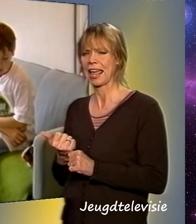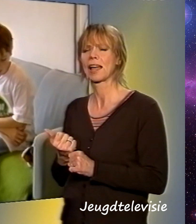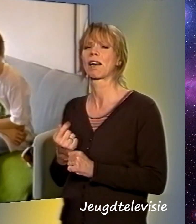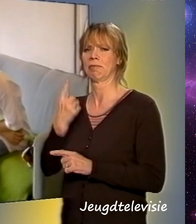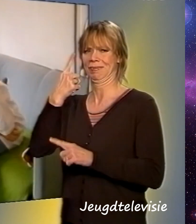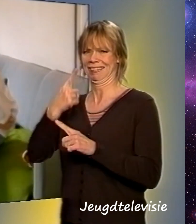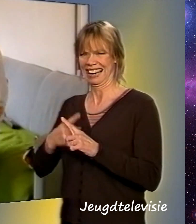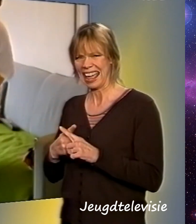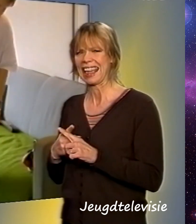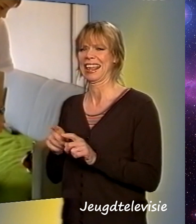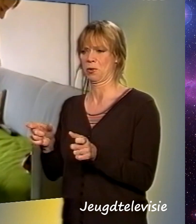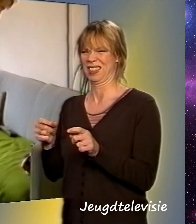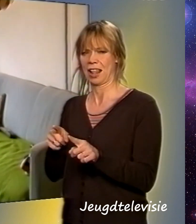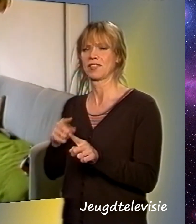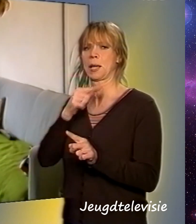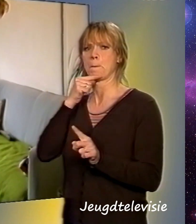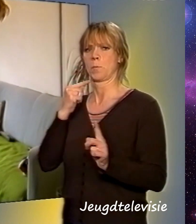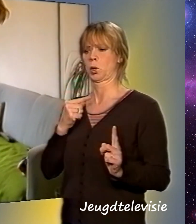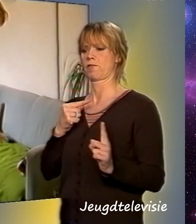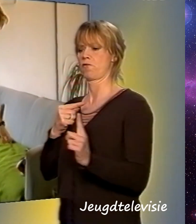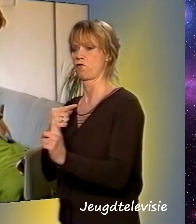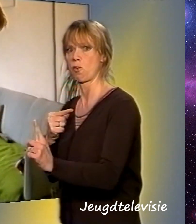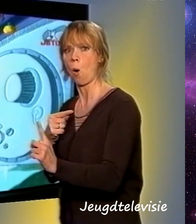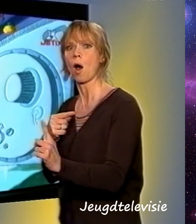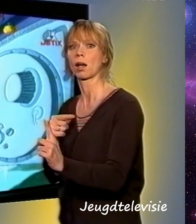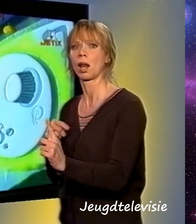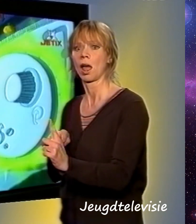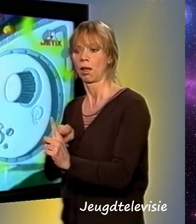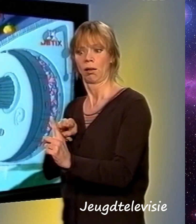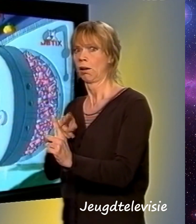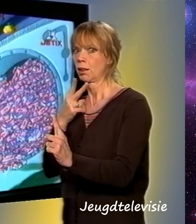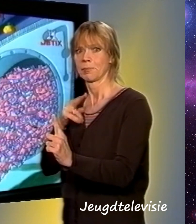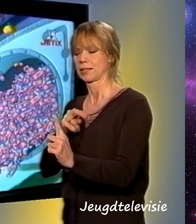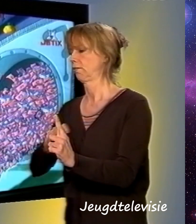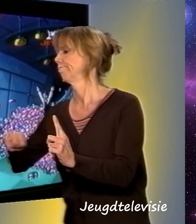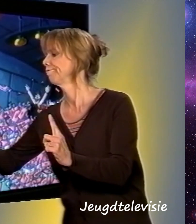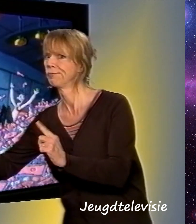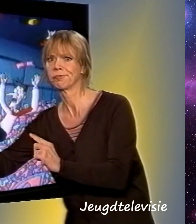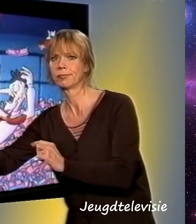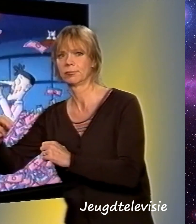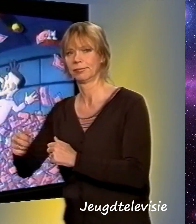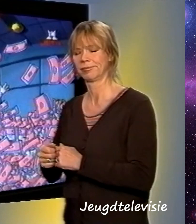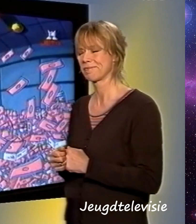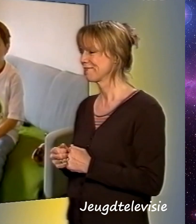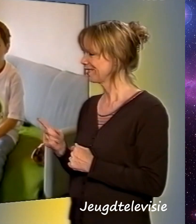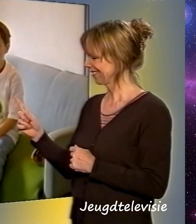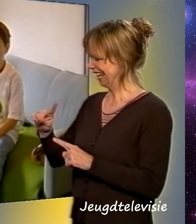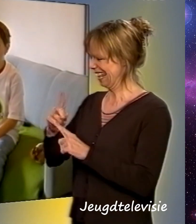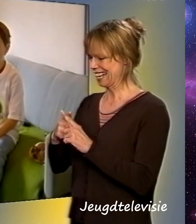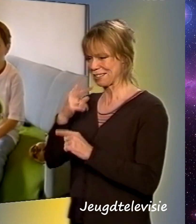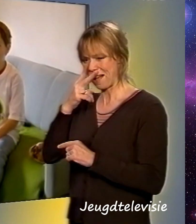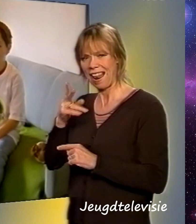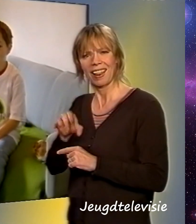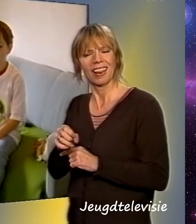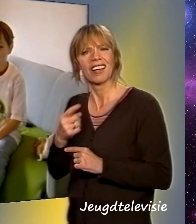ging mijn moeder door een keertje zo voor staan en toen ging ze hebben om mijn de andere kant van de bank remmen wat dacht je toen doe je dat en voor duurzaam en voel me wel